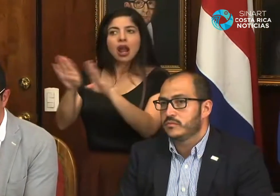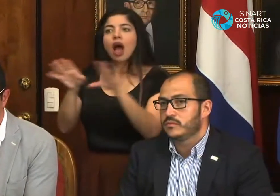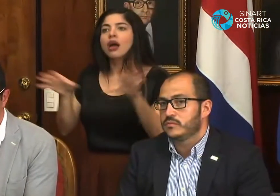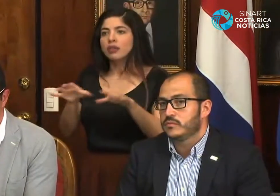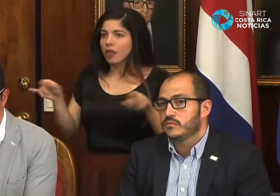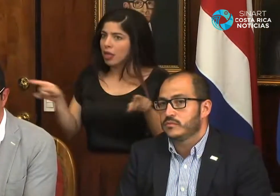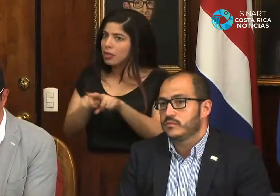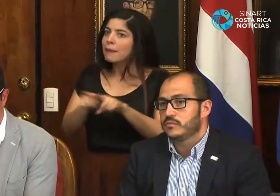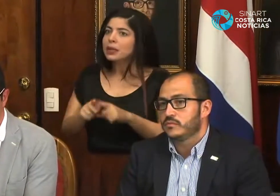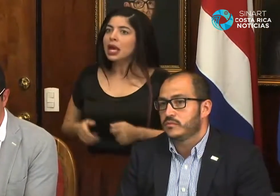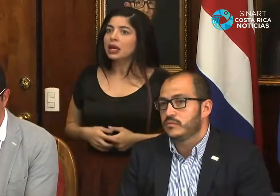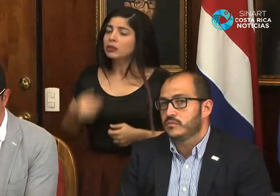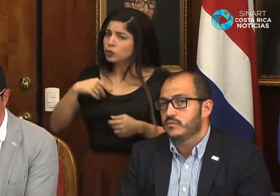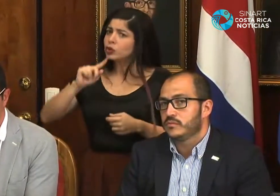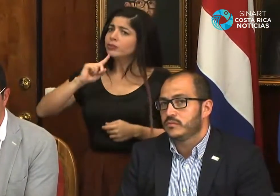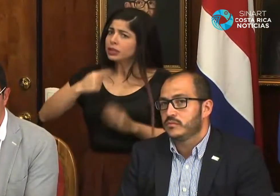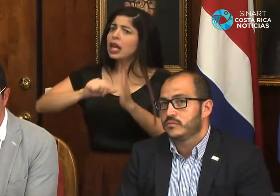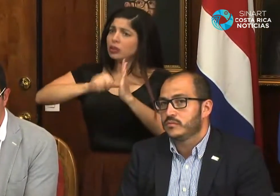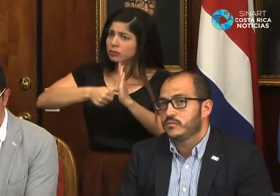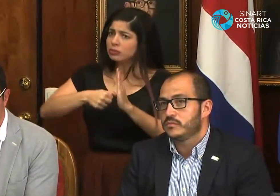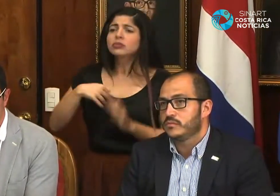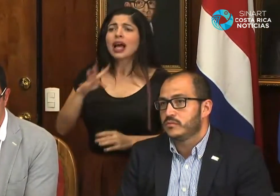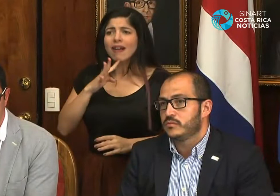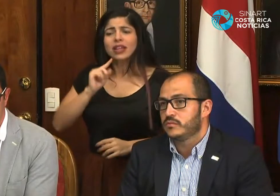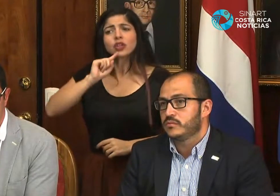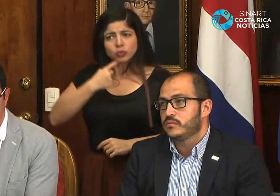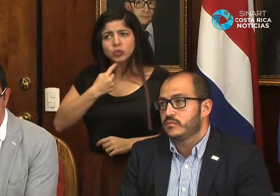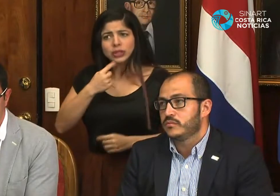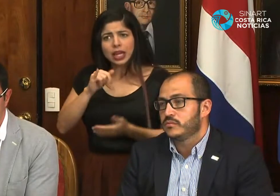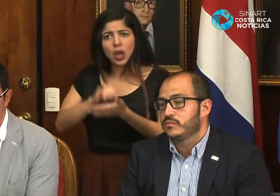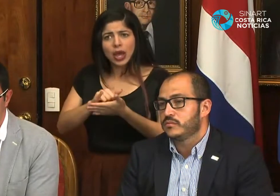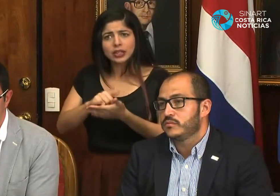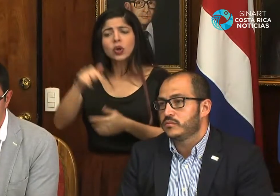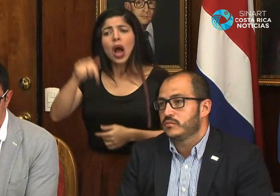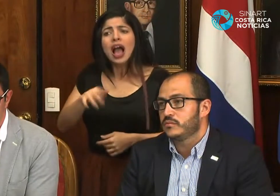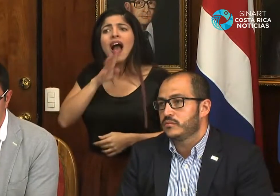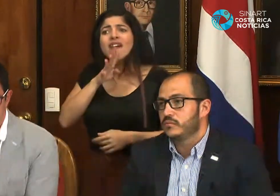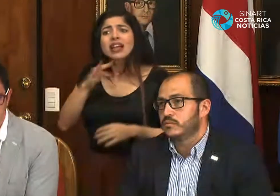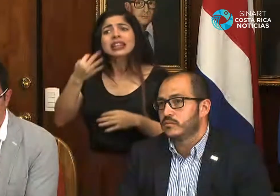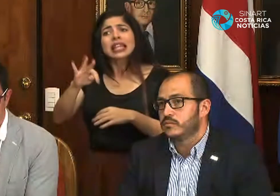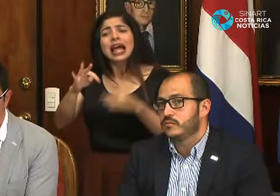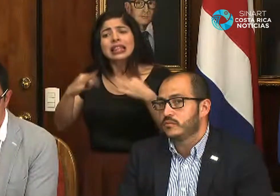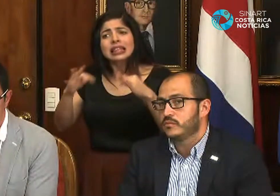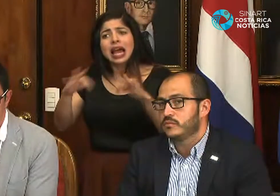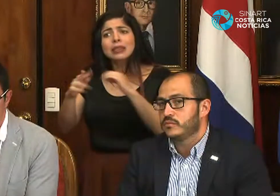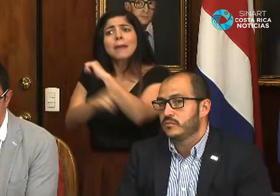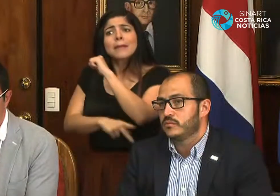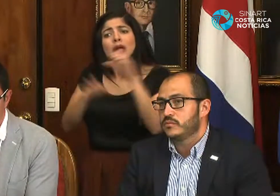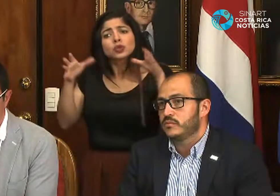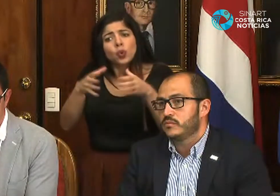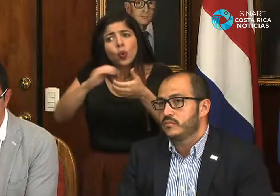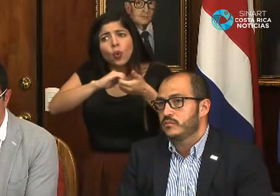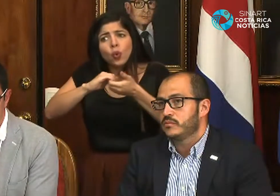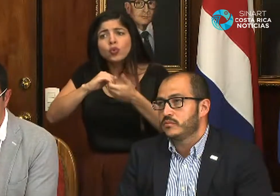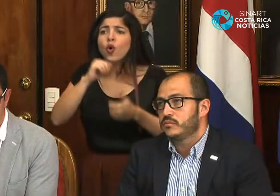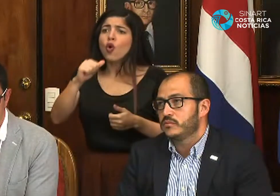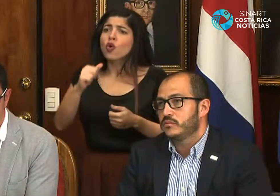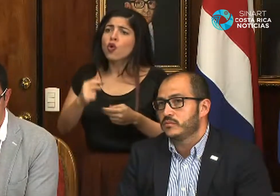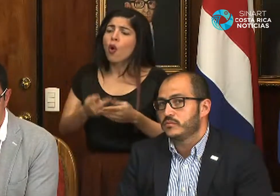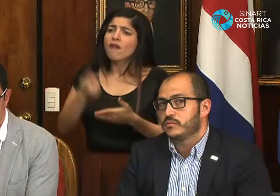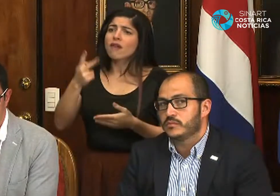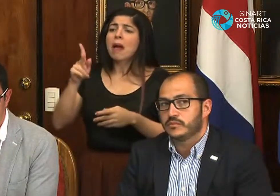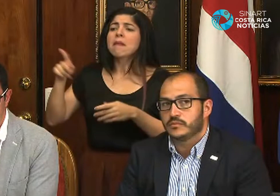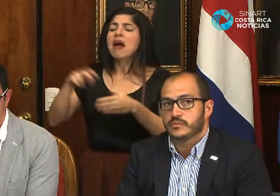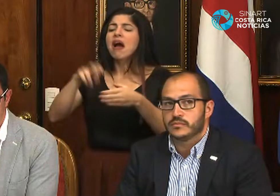también. Quiero ser muy enfático, estoy hablando con toda la seriedad. Aquí estamos tratando de unirnos como país y no se vale que algunos se salgan del